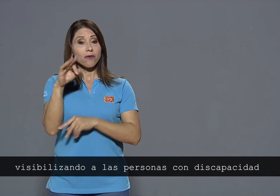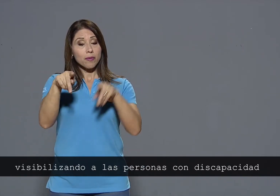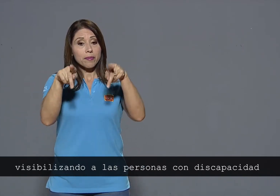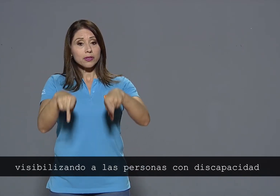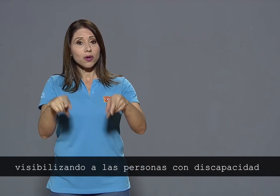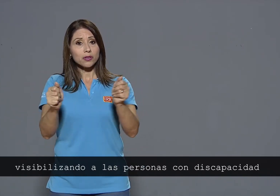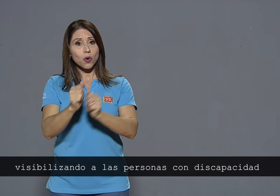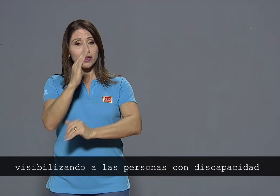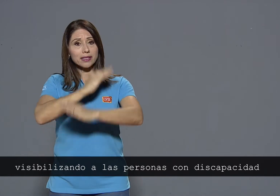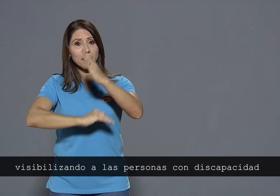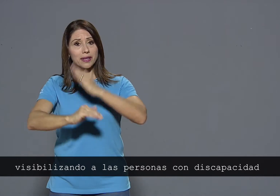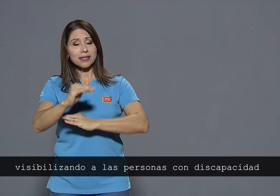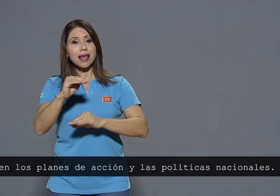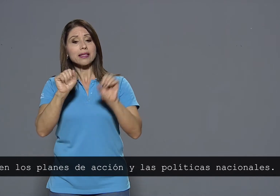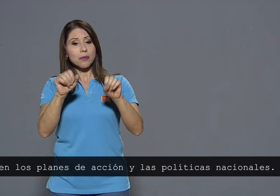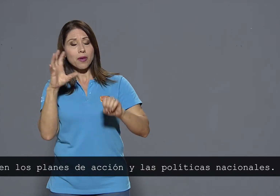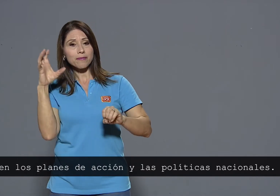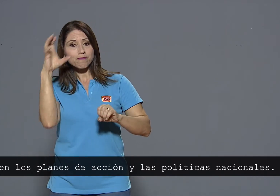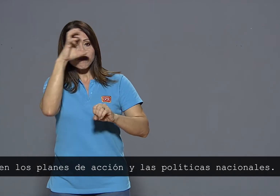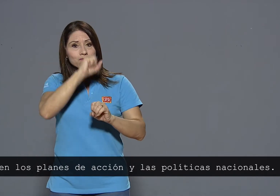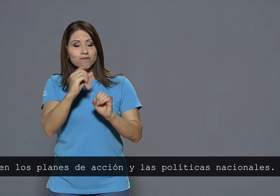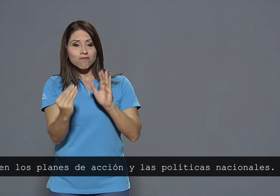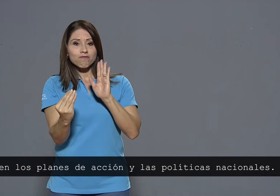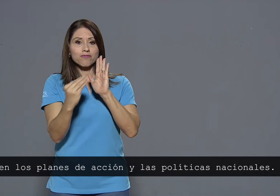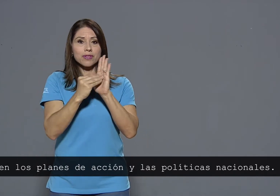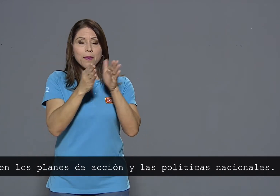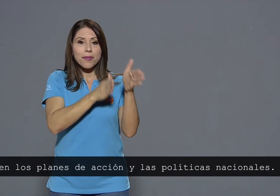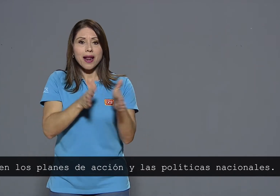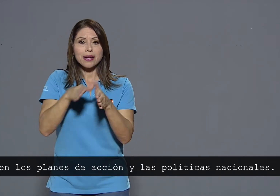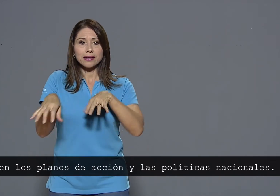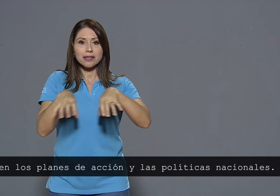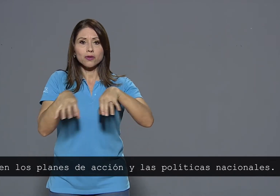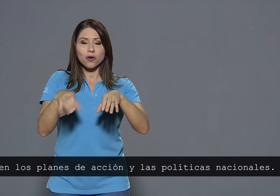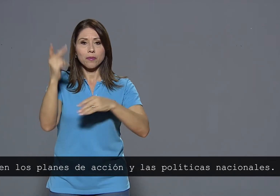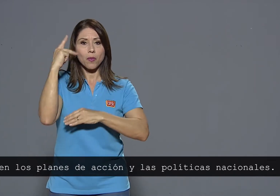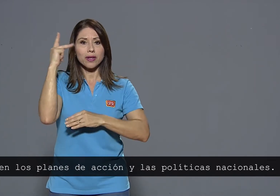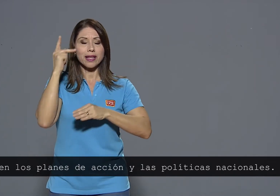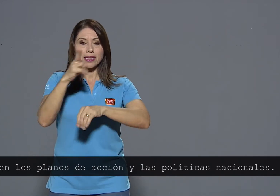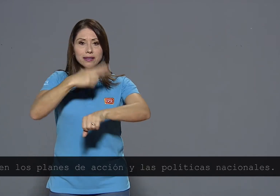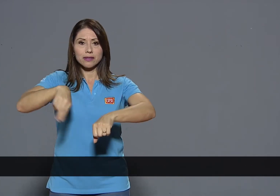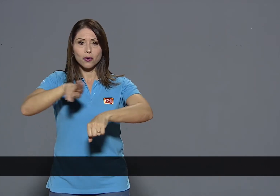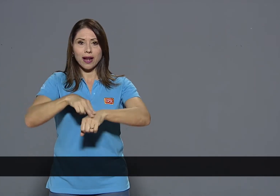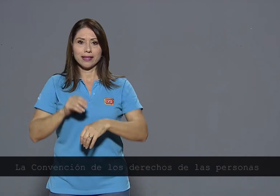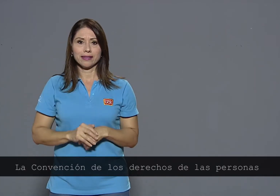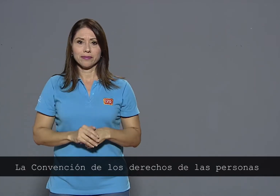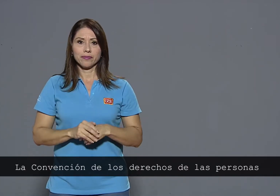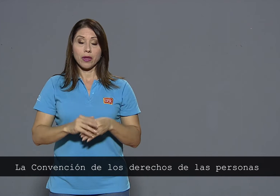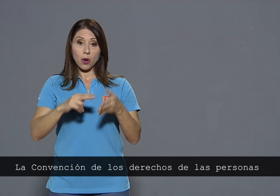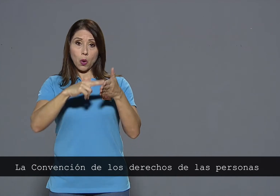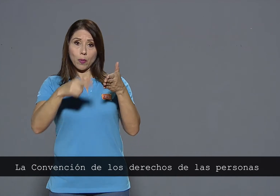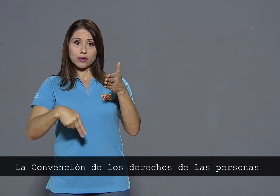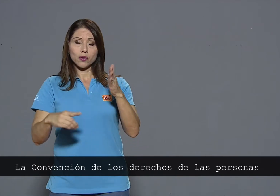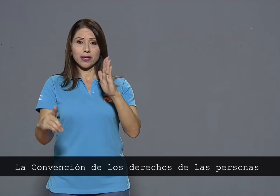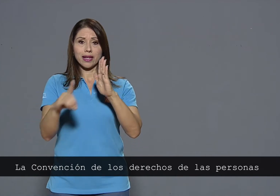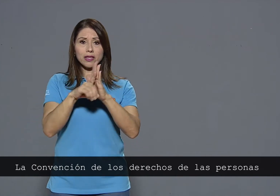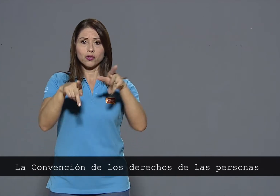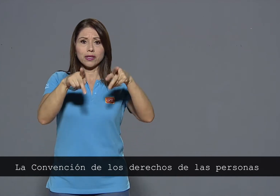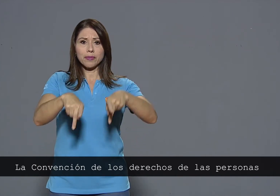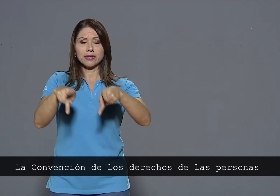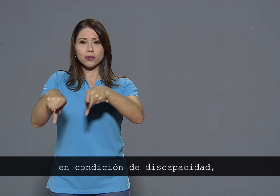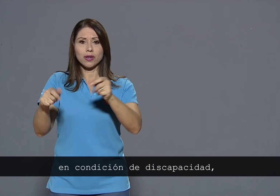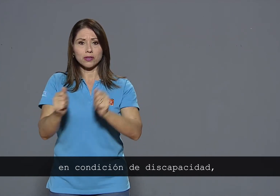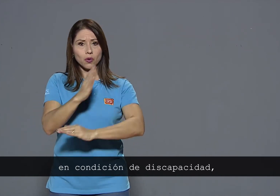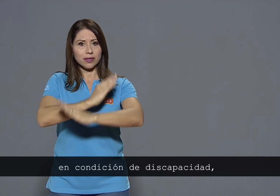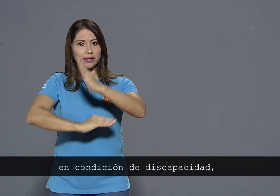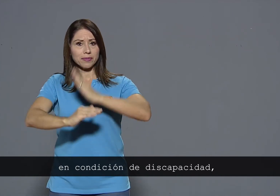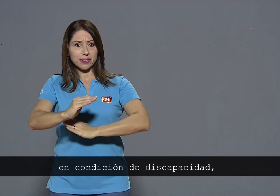visibilizando a las personas con discapacidad en los planes de acción y las políticas nacionales. La Convención de los Derechos de las